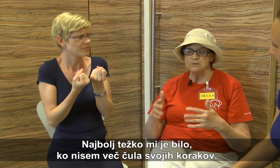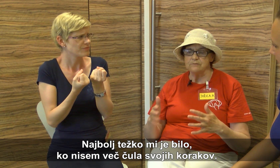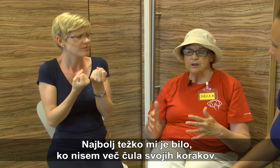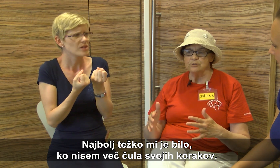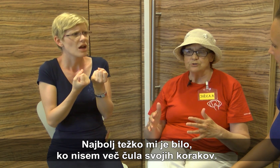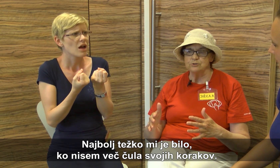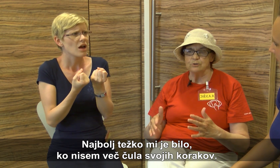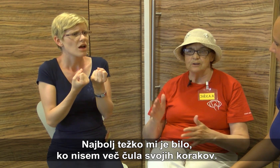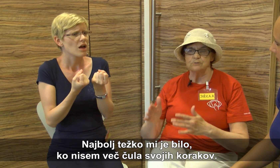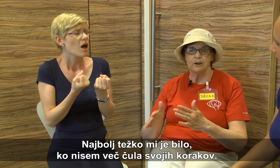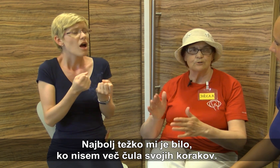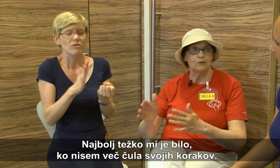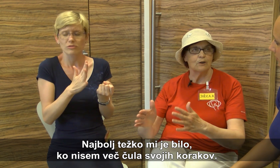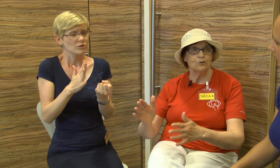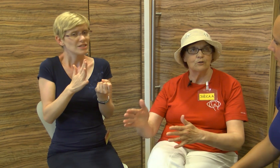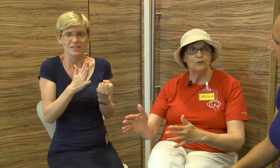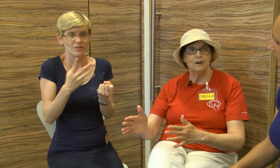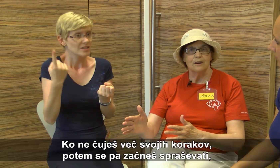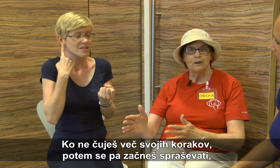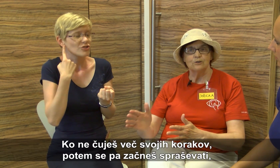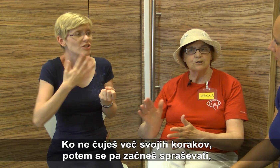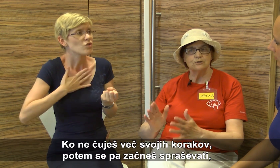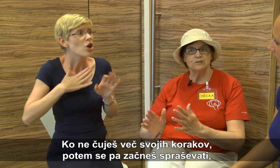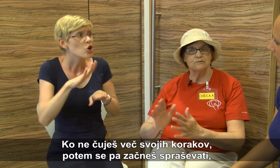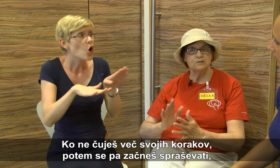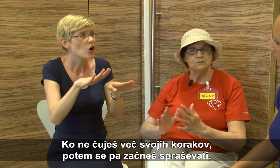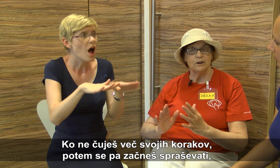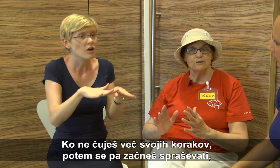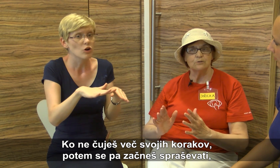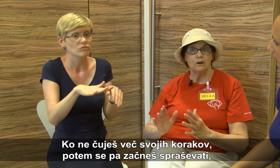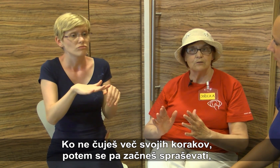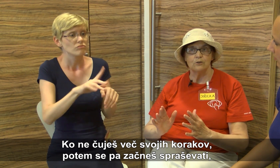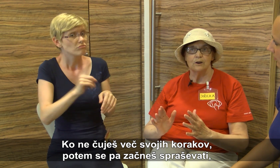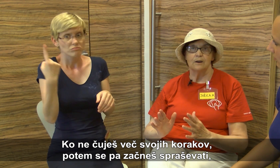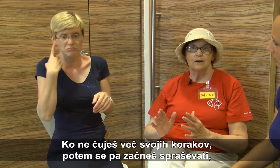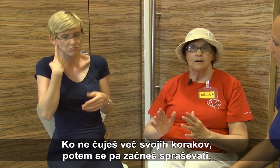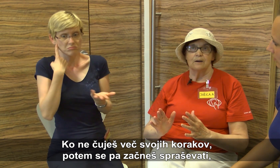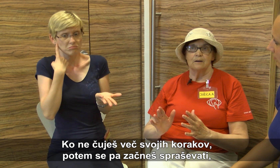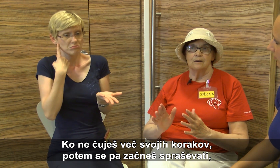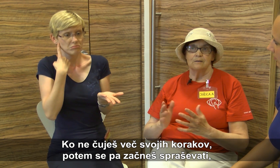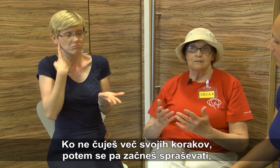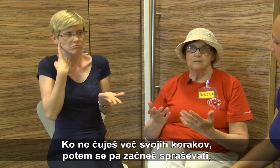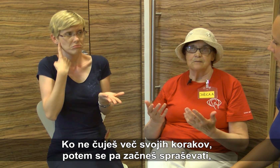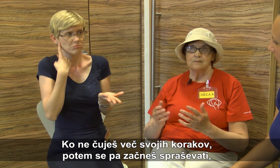ko nisem več čula svojih korakov. Ko ne čuješ več svojih korakov,